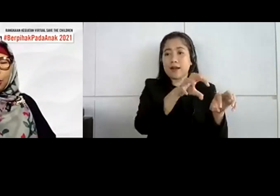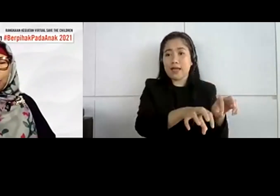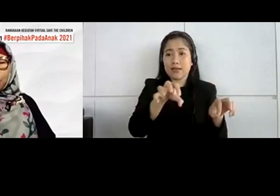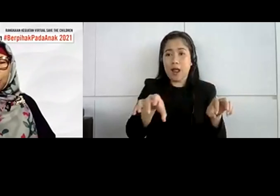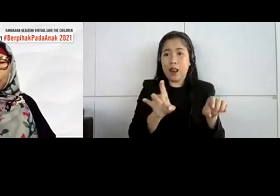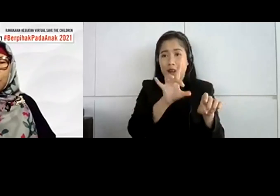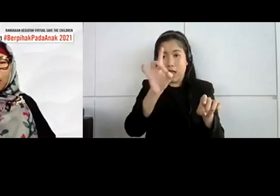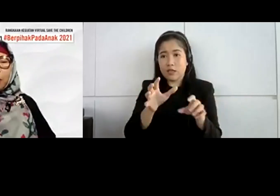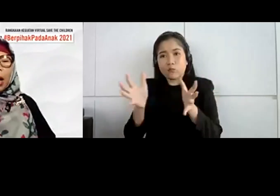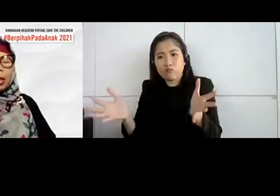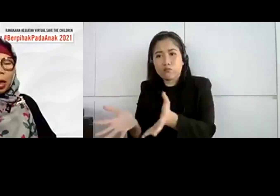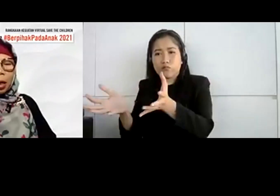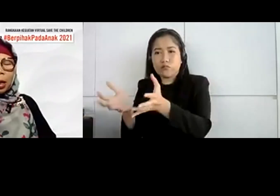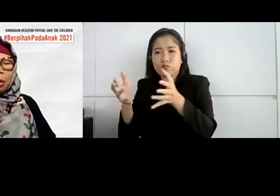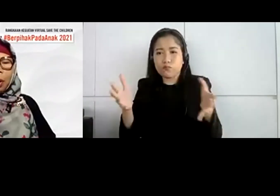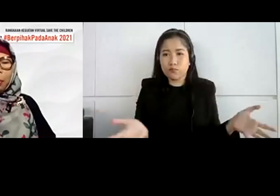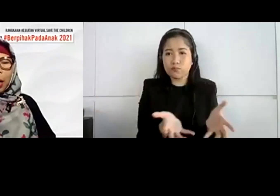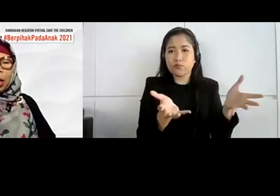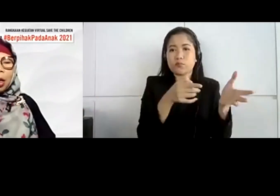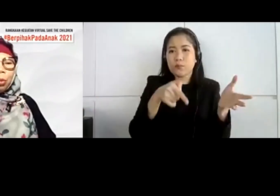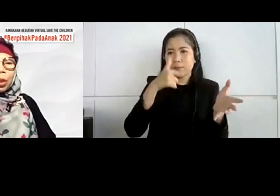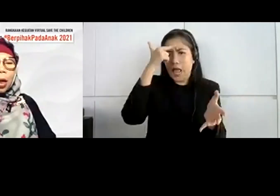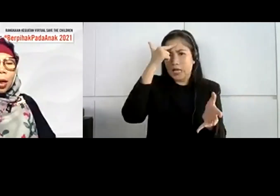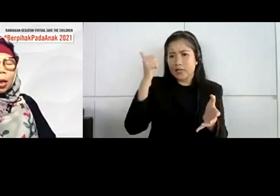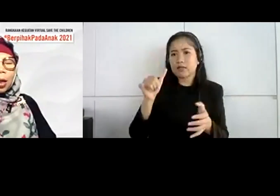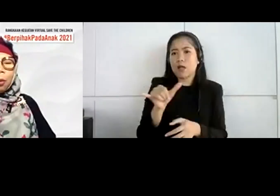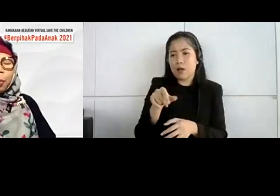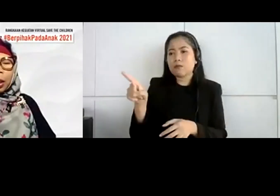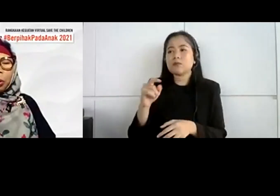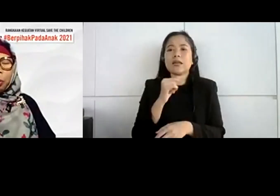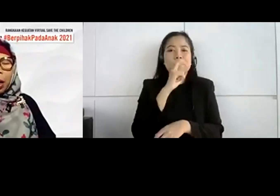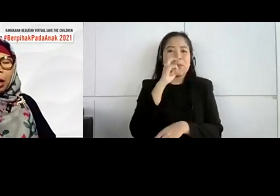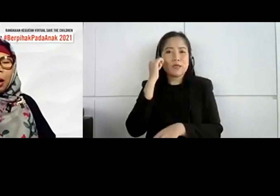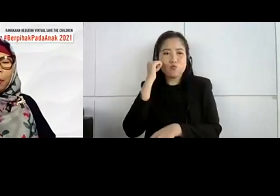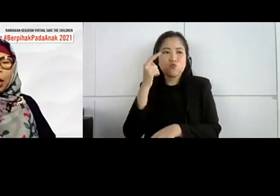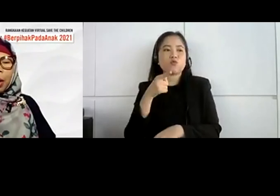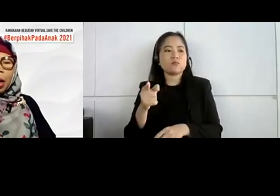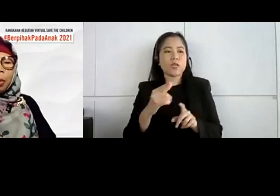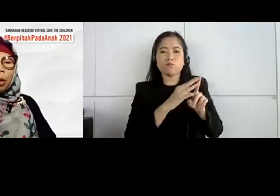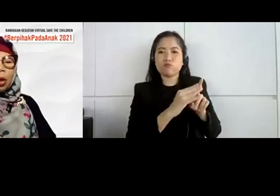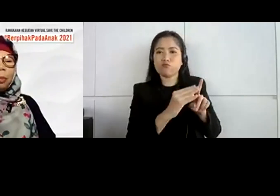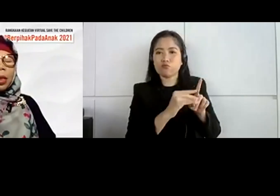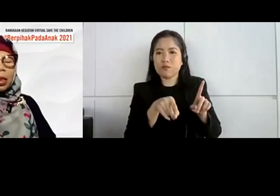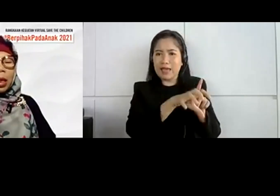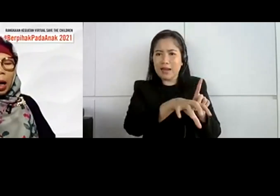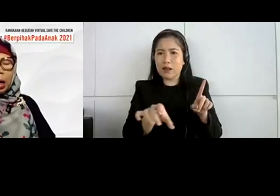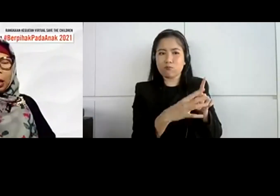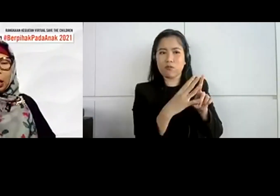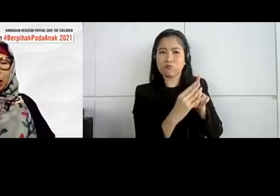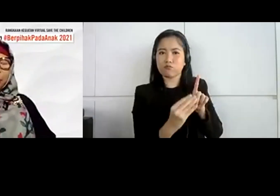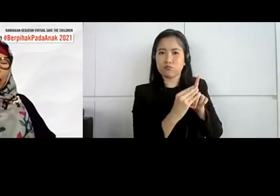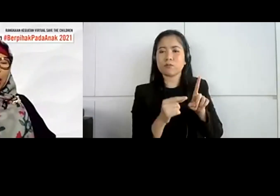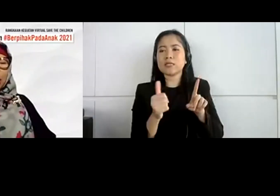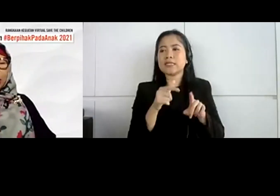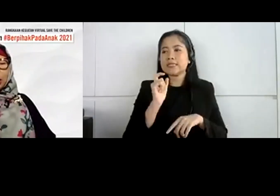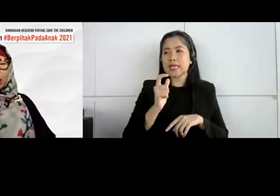lain untuk juga bisa belajar dari Bapak dan Ibu sekalian di Kabupaten Kupang bagaimana melakukan pencegahan